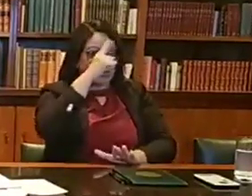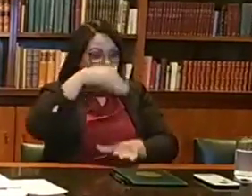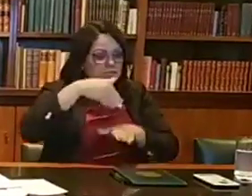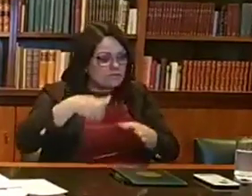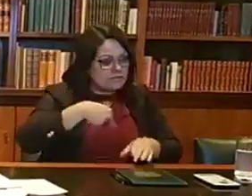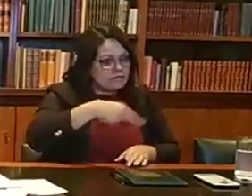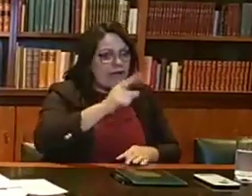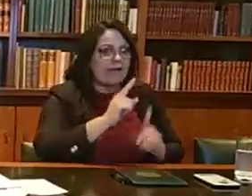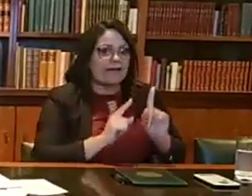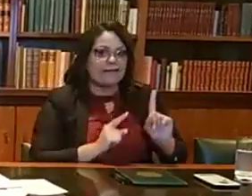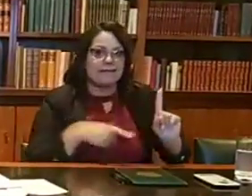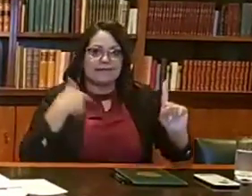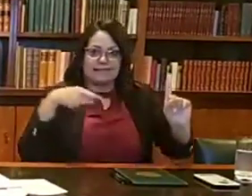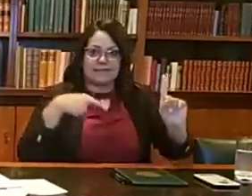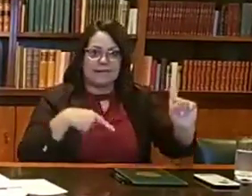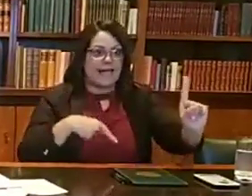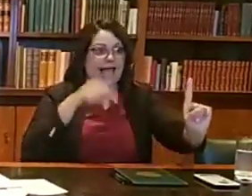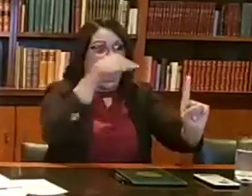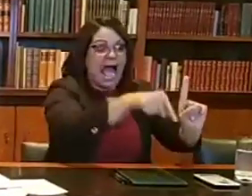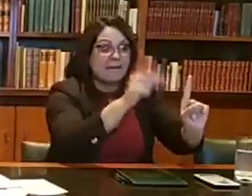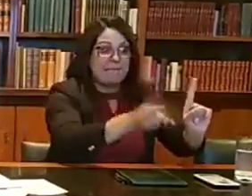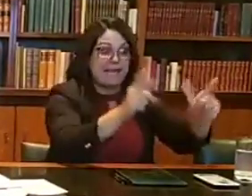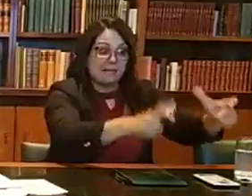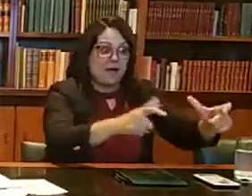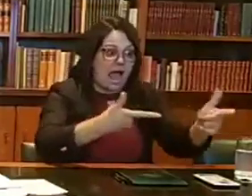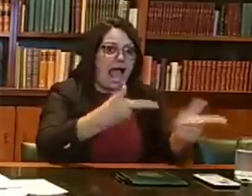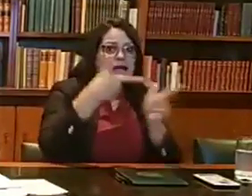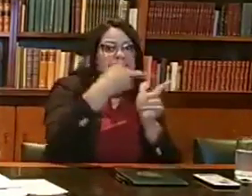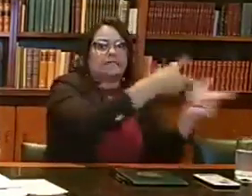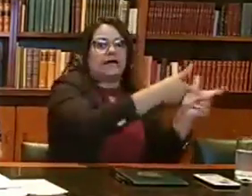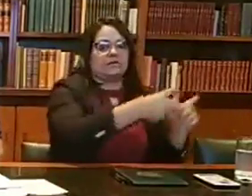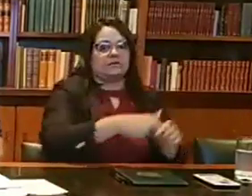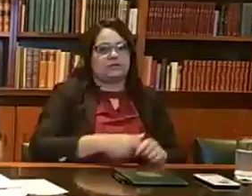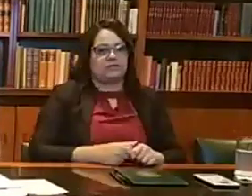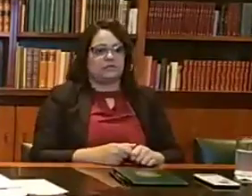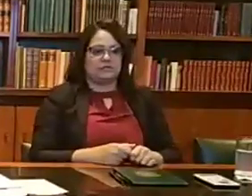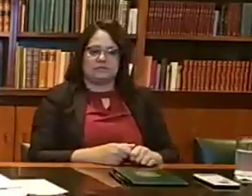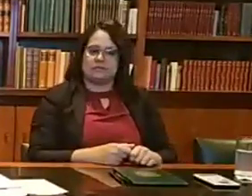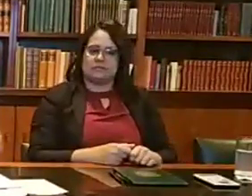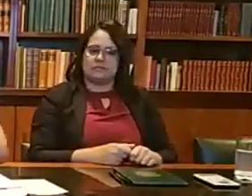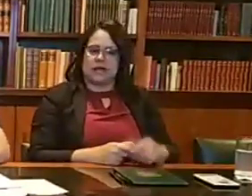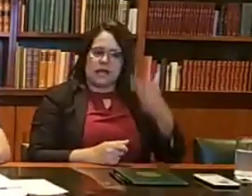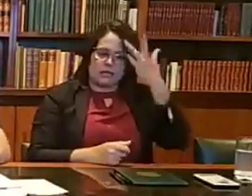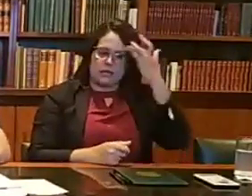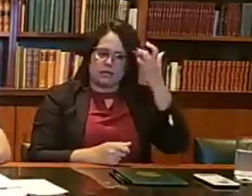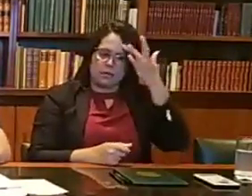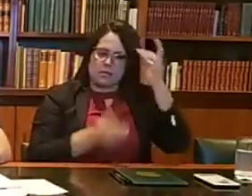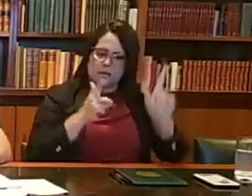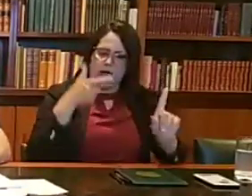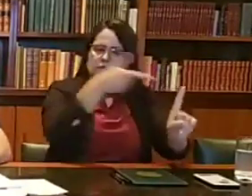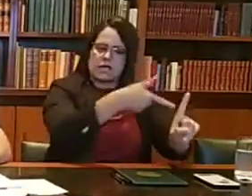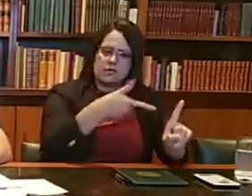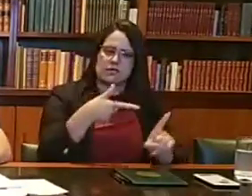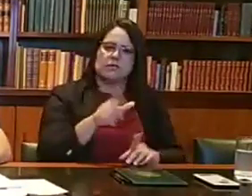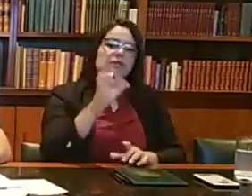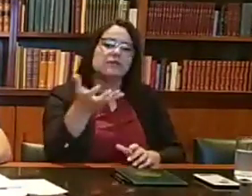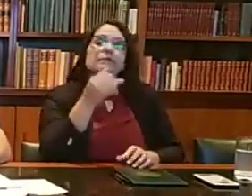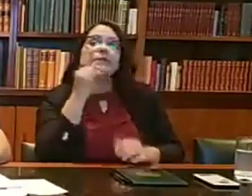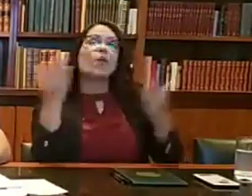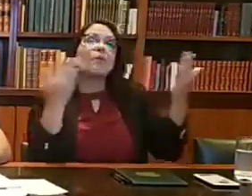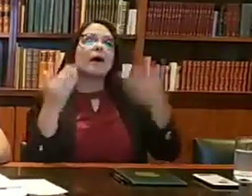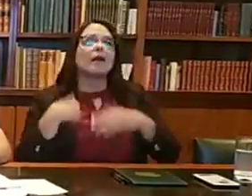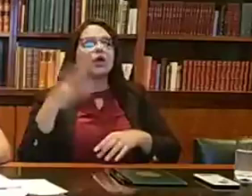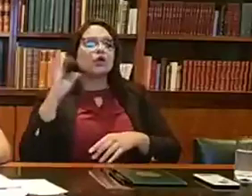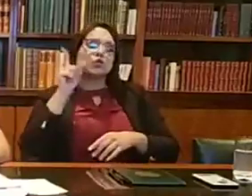Você não vai ficar sendo assaltado, né? Apanhando no mesmo lugar. Se a imprensa diz que eu ofendo todo dia, o que que estão fazendo todo dia ali? Querem polêmica.